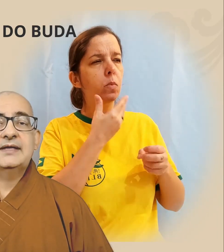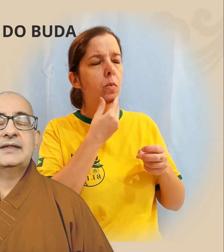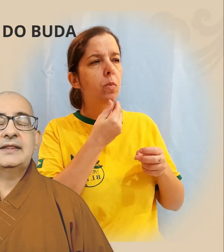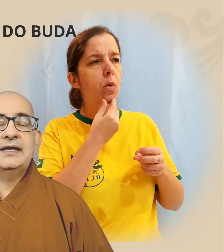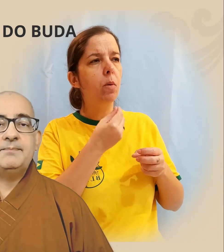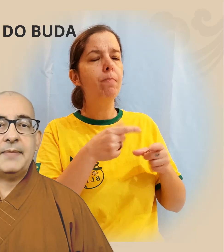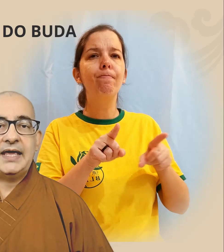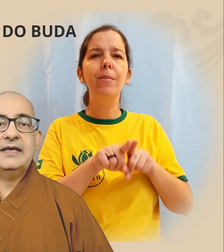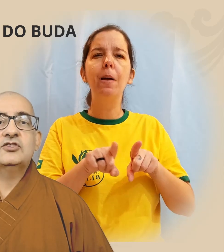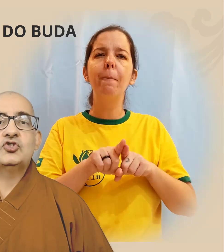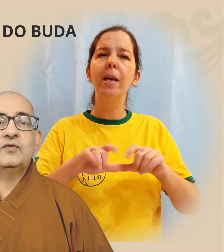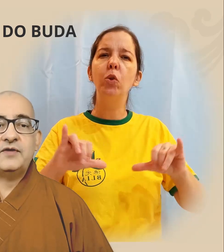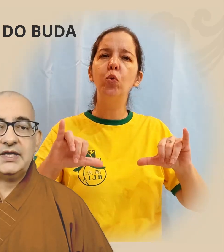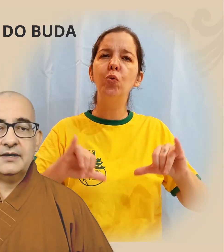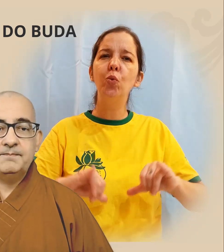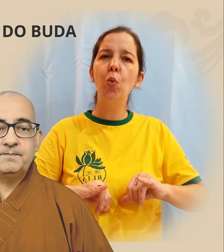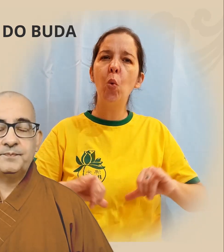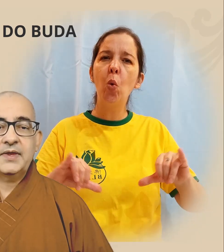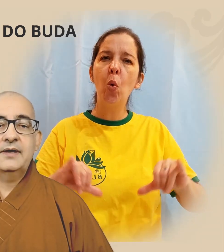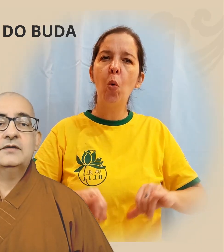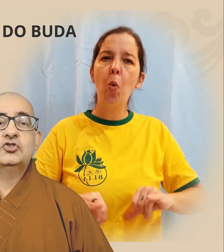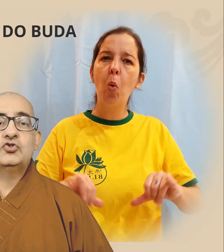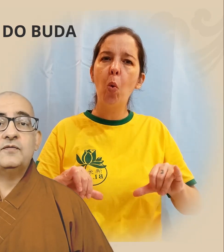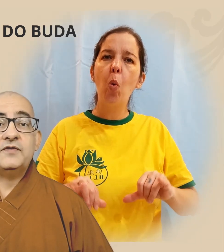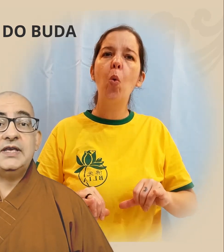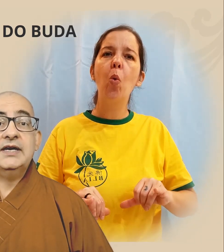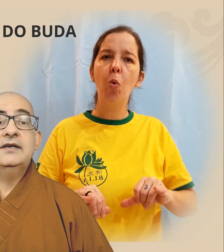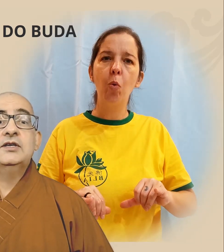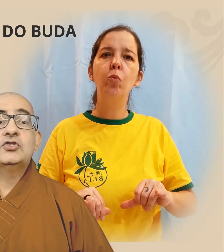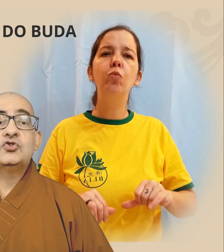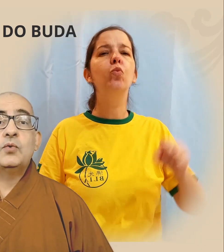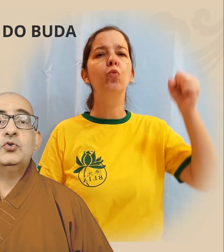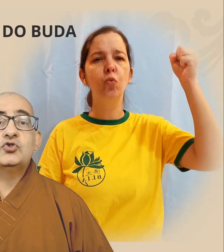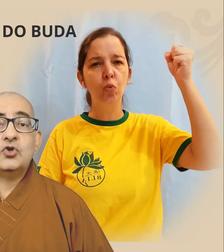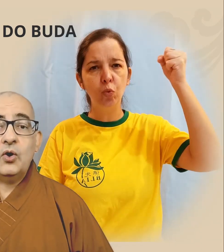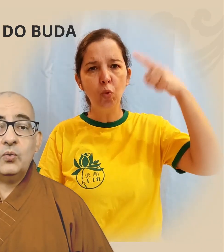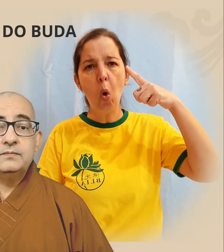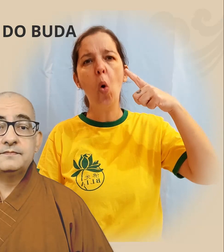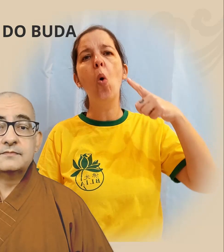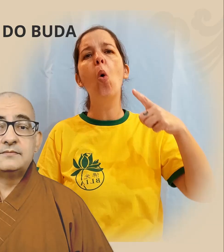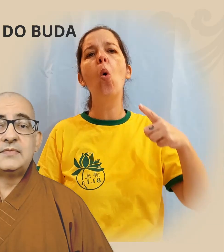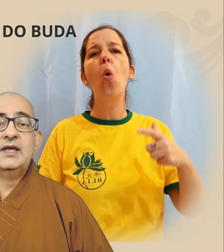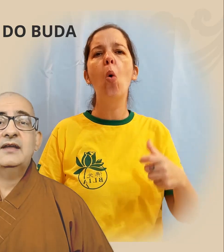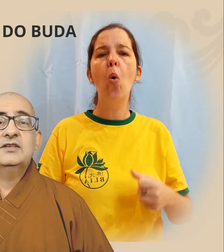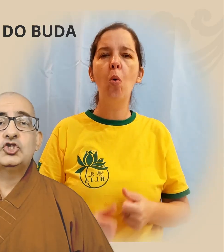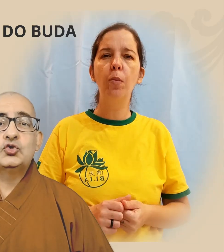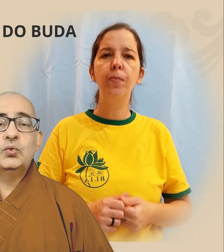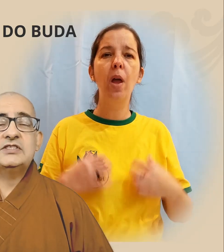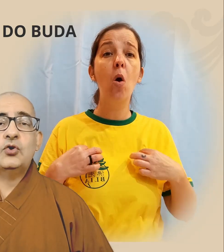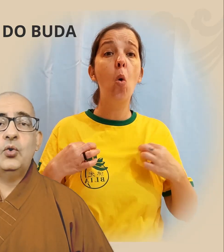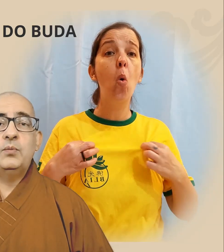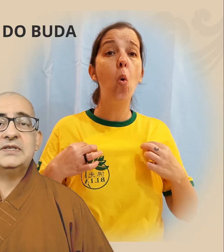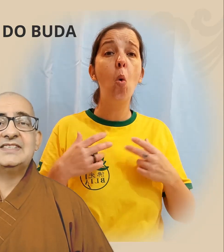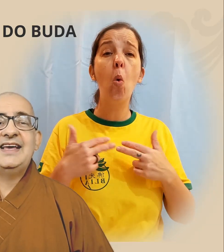homem também sofria. Sofria sob o sol,